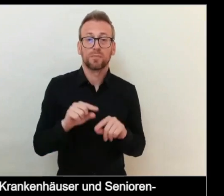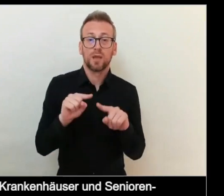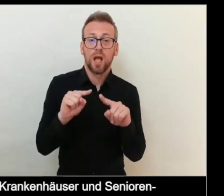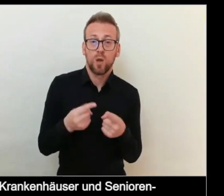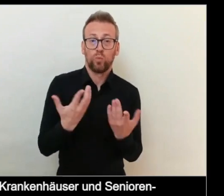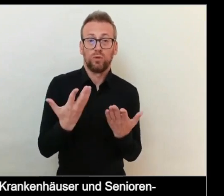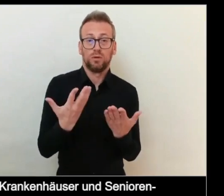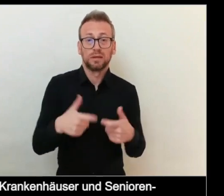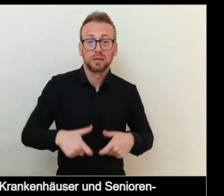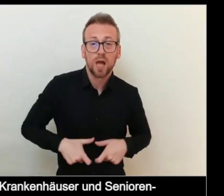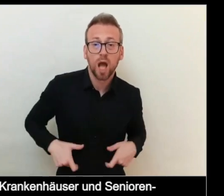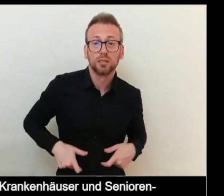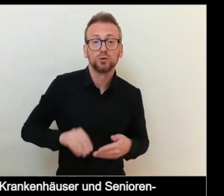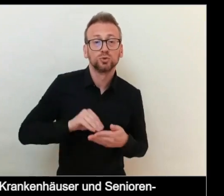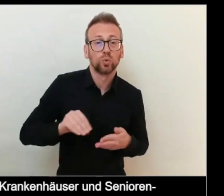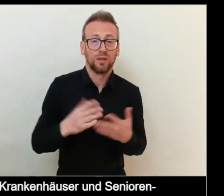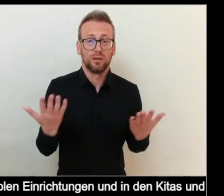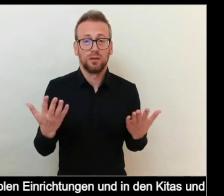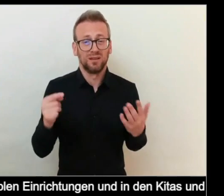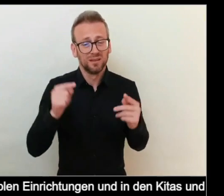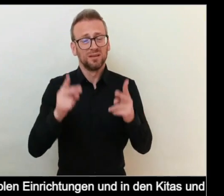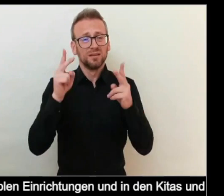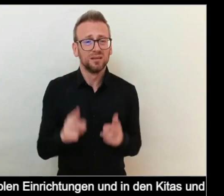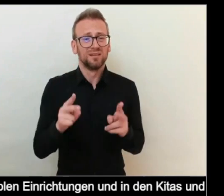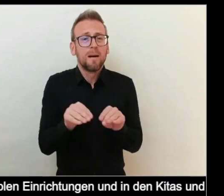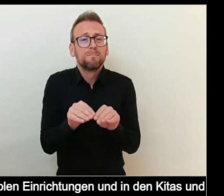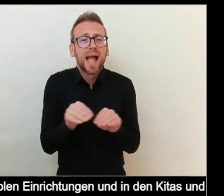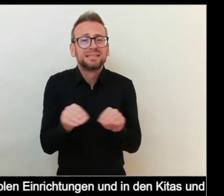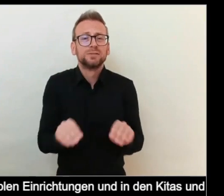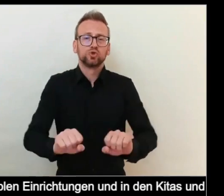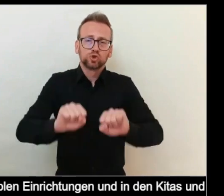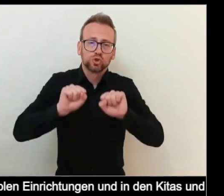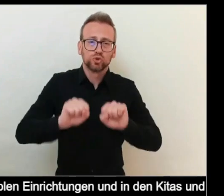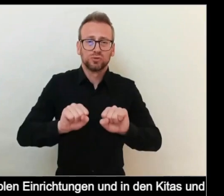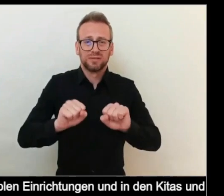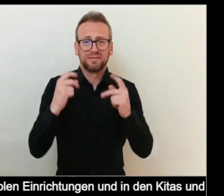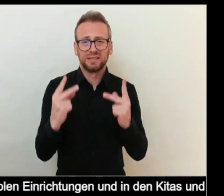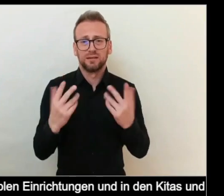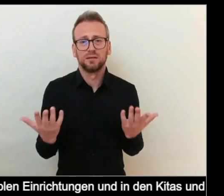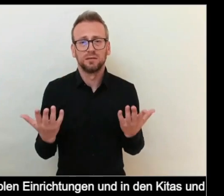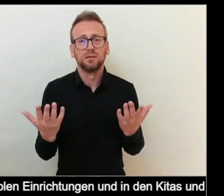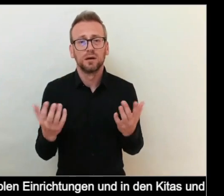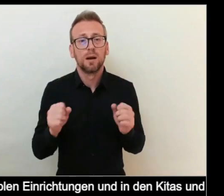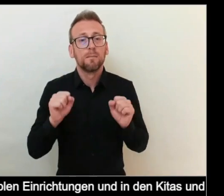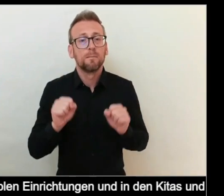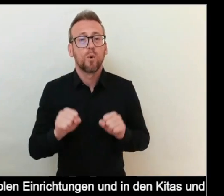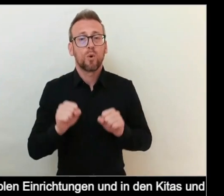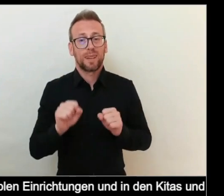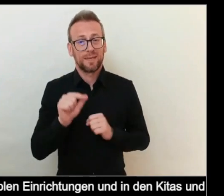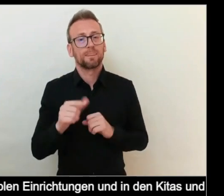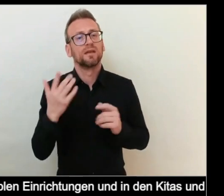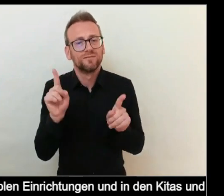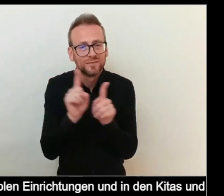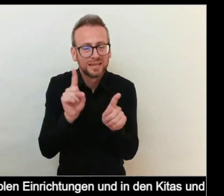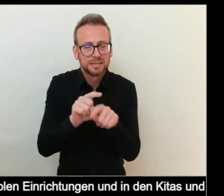Wir haben auch festgestellt, dass andere Bundesländer das auch tun. Wenn ich den Überblick aktuell habe, sind es wohl mittlerweile mehr als die Hälfte der Bundesländer, die ebenfalls